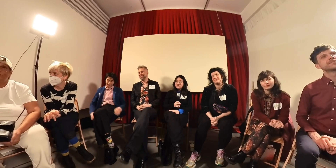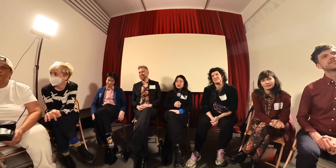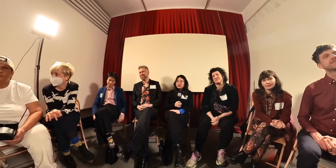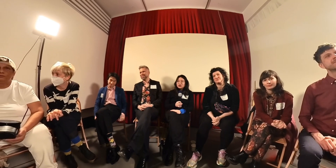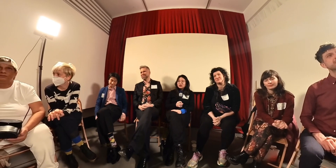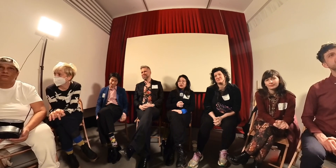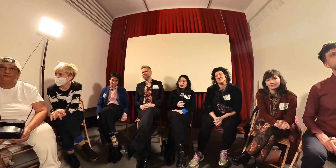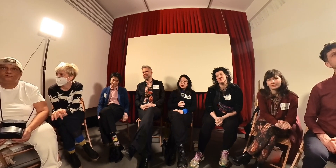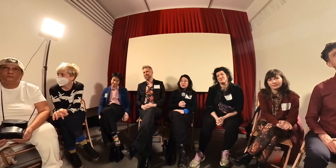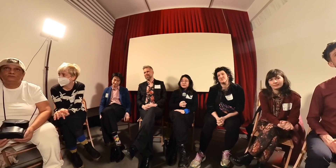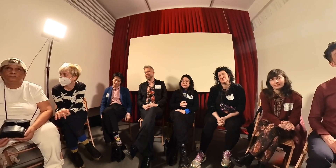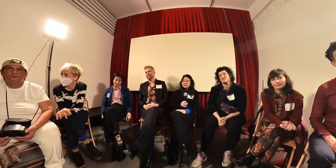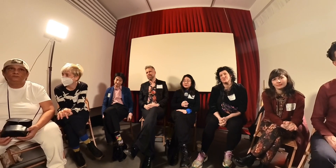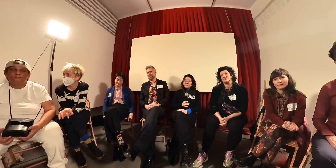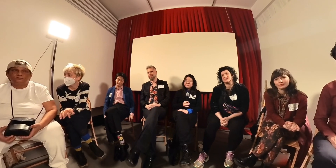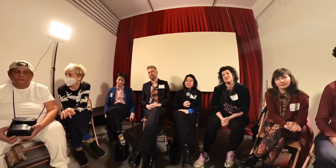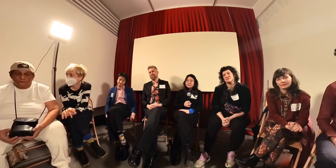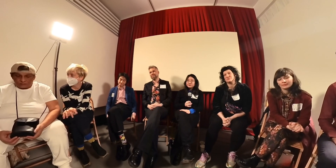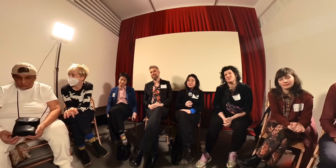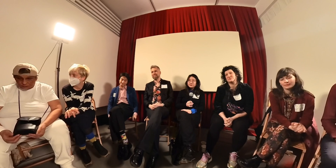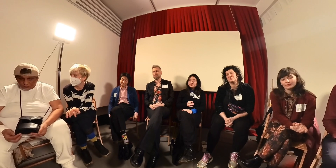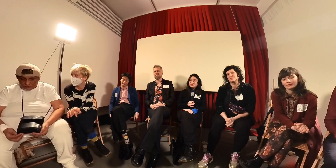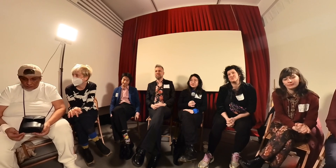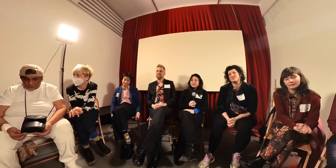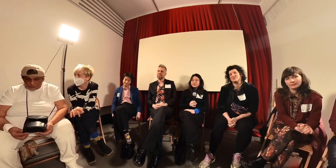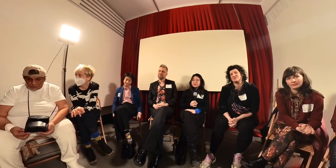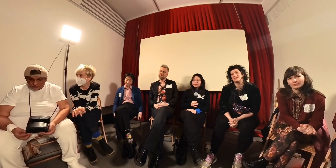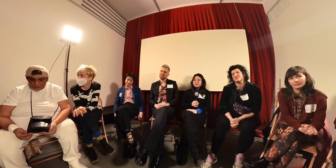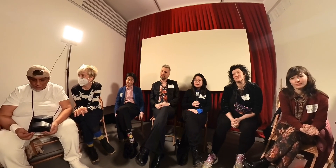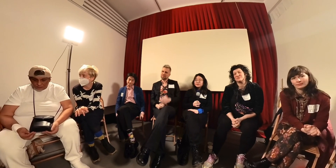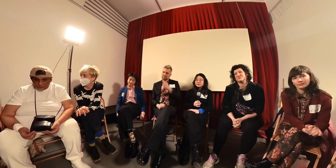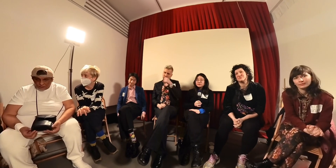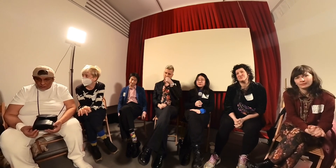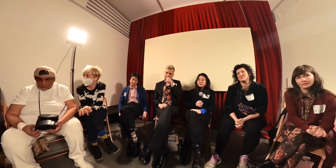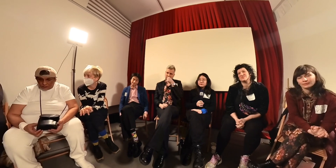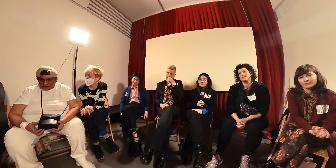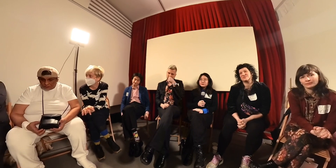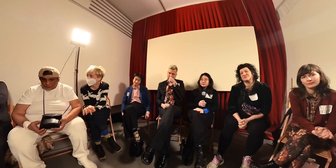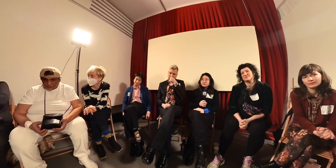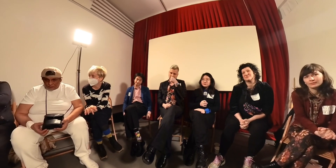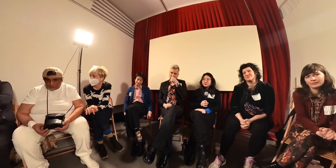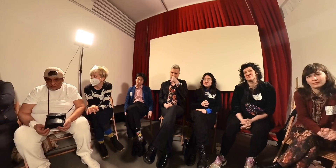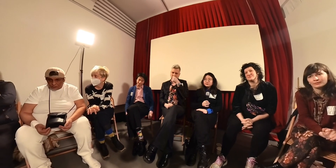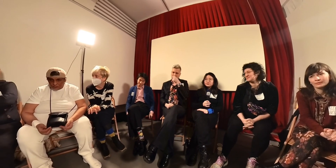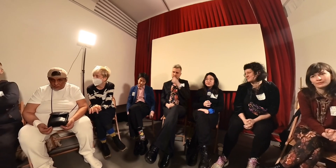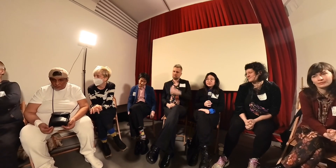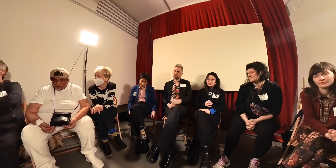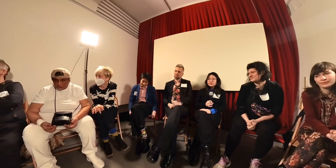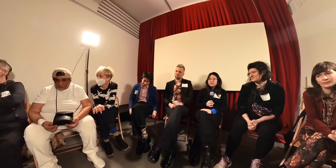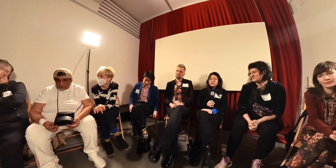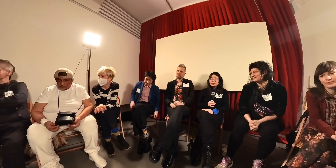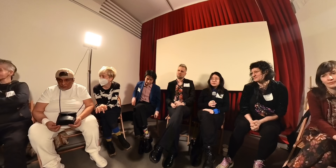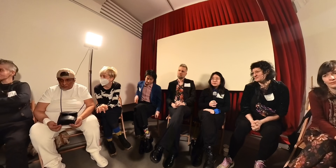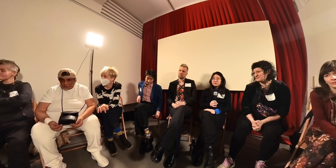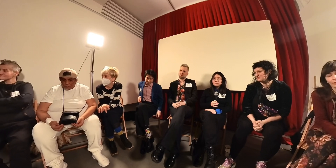samotné pojmenování identitární umění, jako ty jsi šla jakoby do toho meta, že si celkově ten